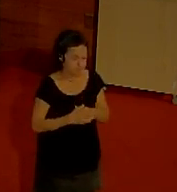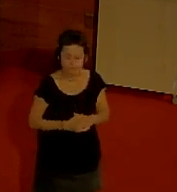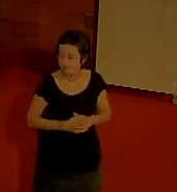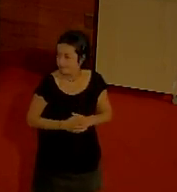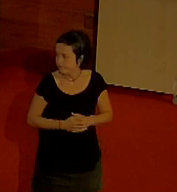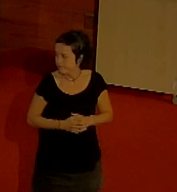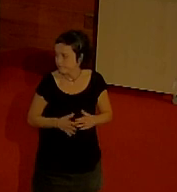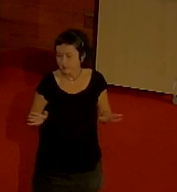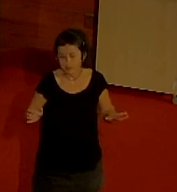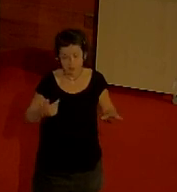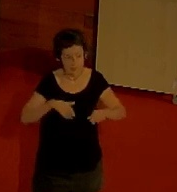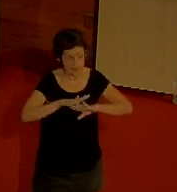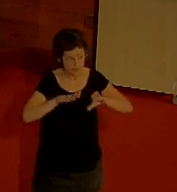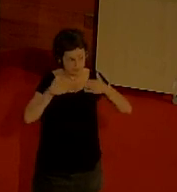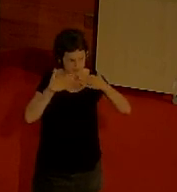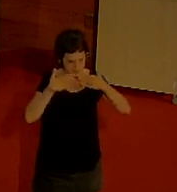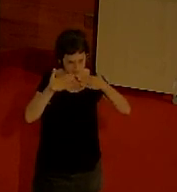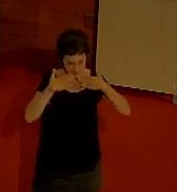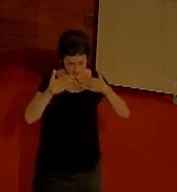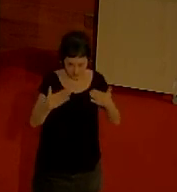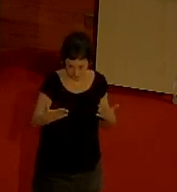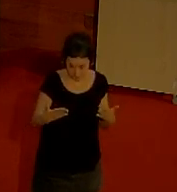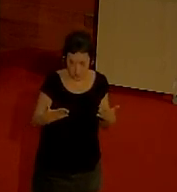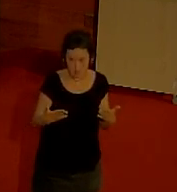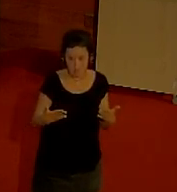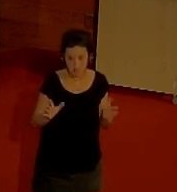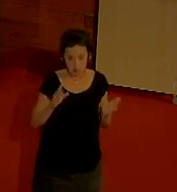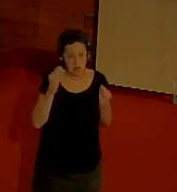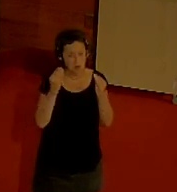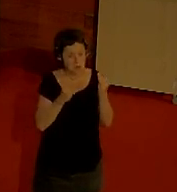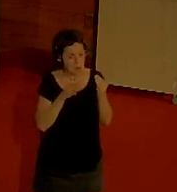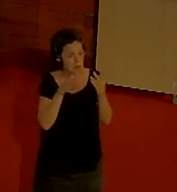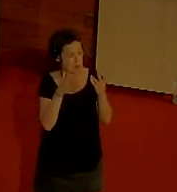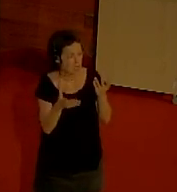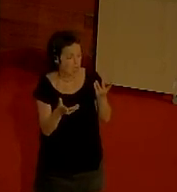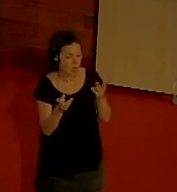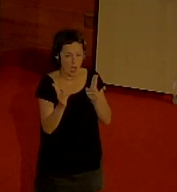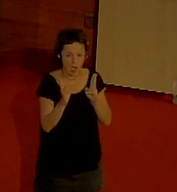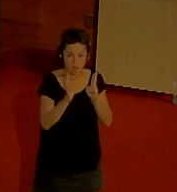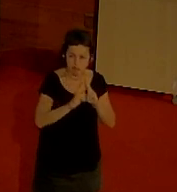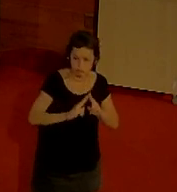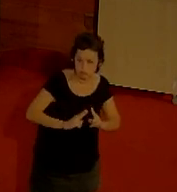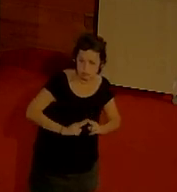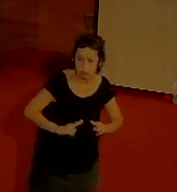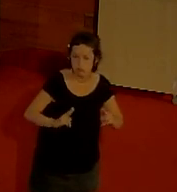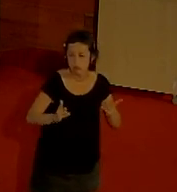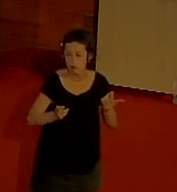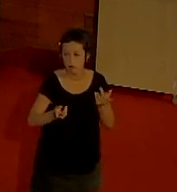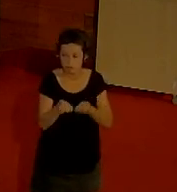Pues nada, eskerrik asko. Creo que ahora es un momento interesante para hacer preguntas, comentarios.